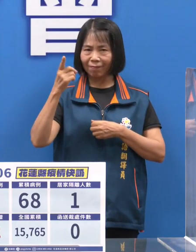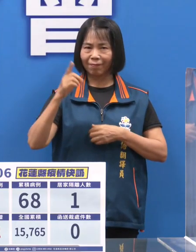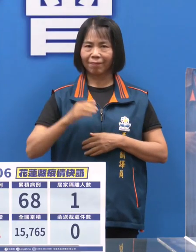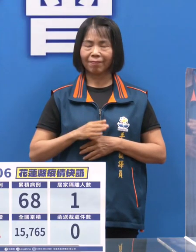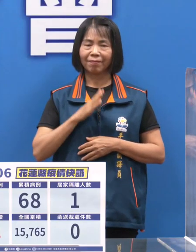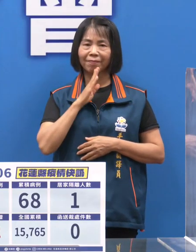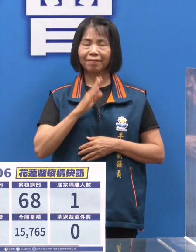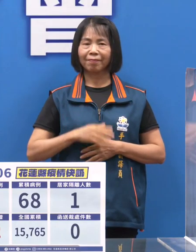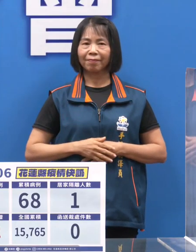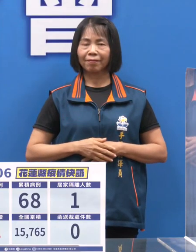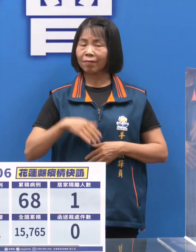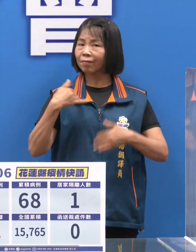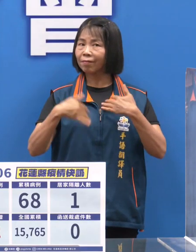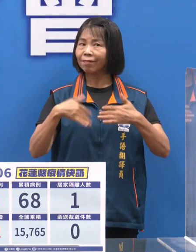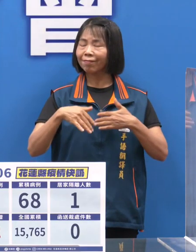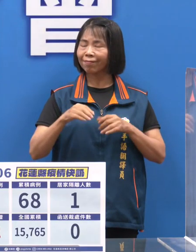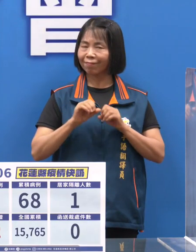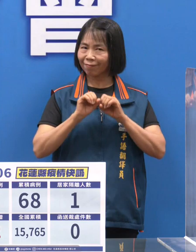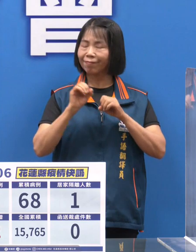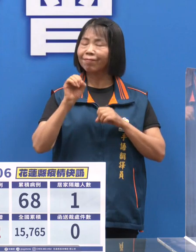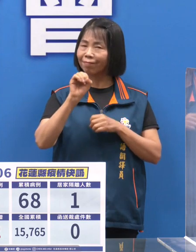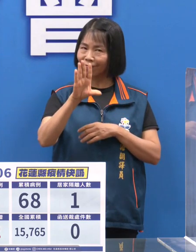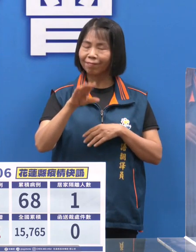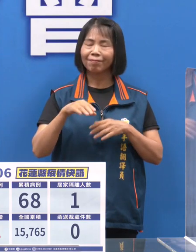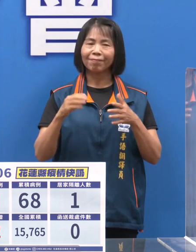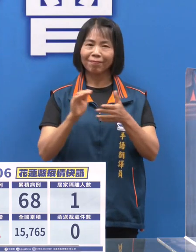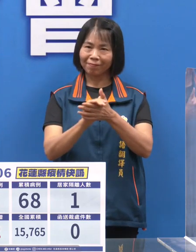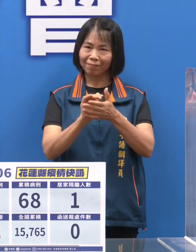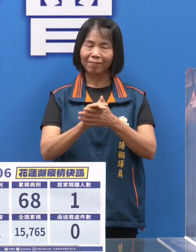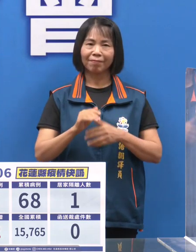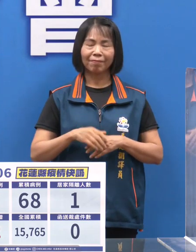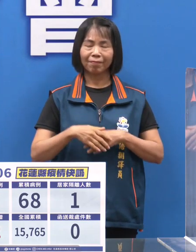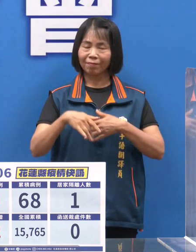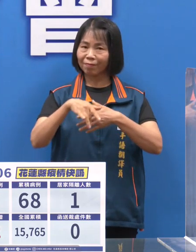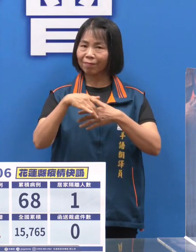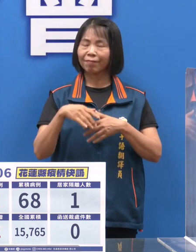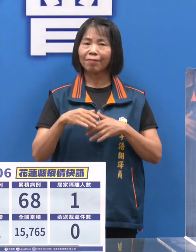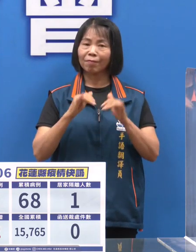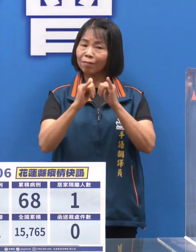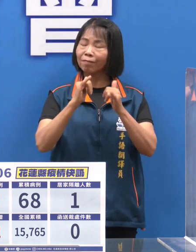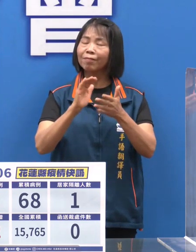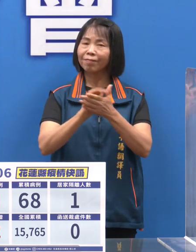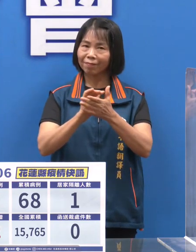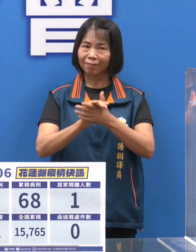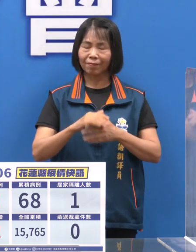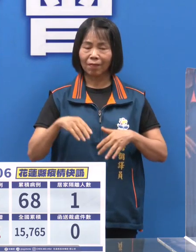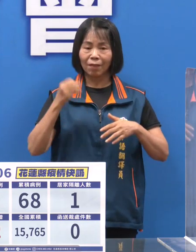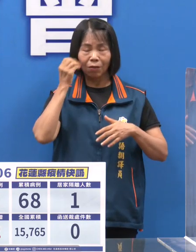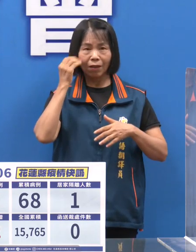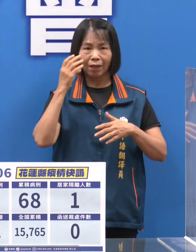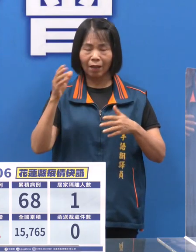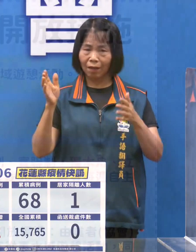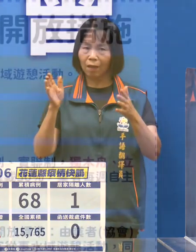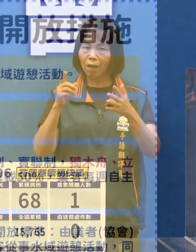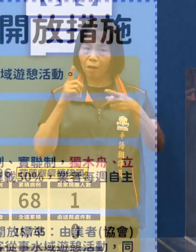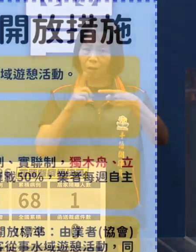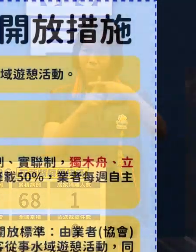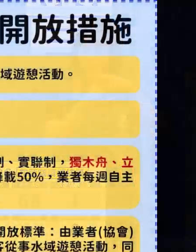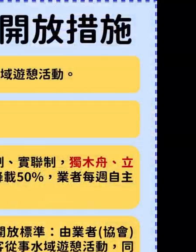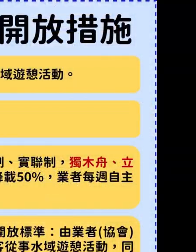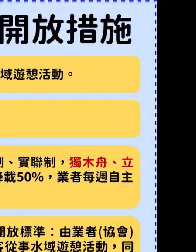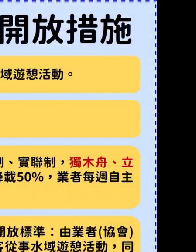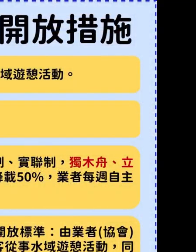宣布二级防疫警戒延长到8月23号，但花莲新冠肺炎疫情持续趋缓，县府六号宣布再次开放独